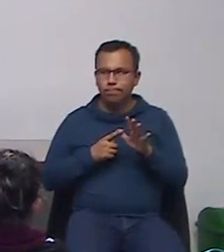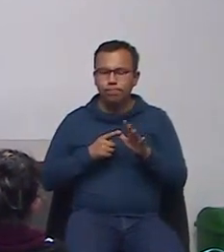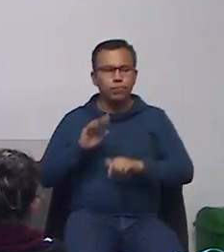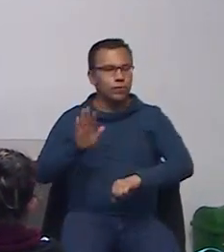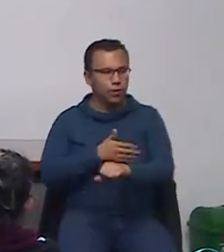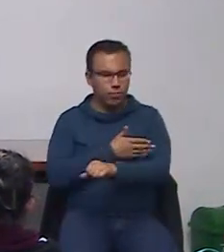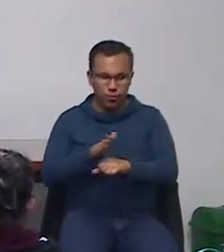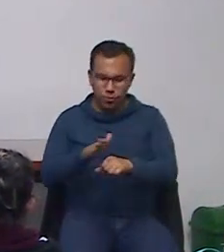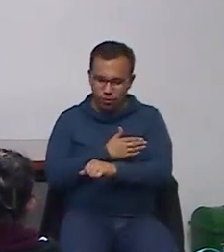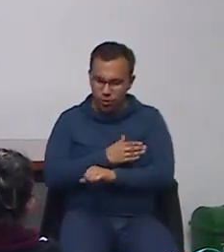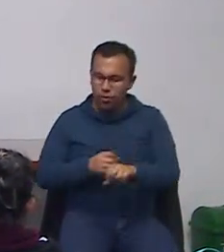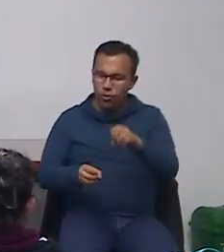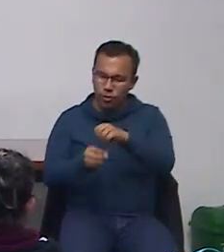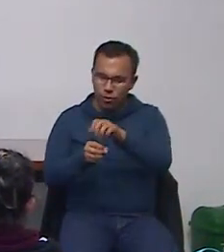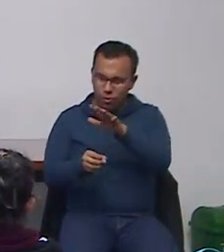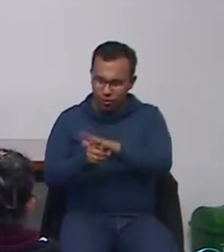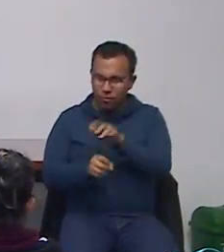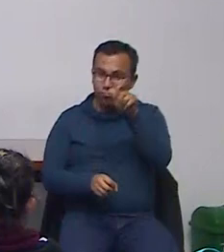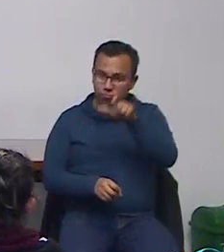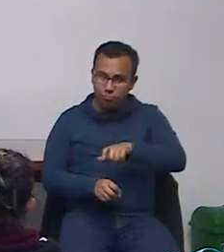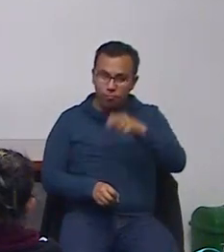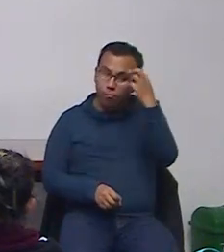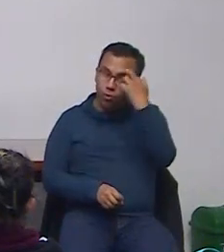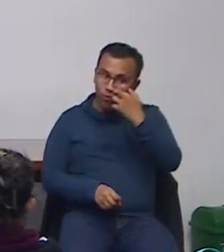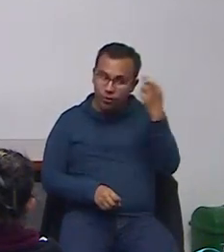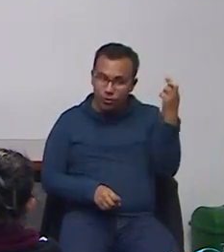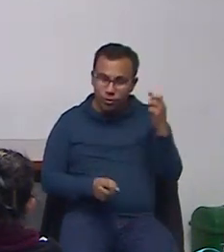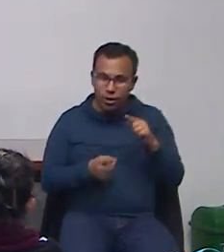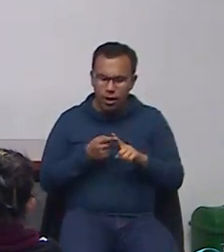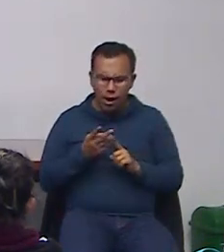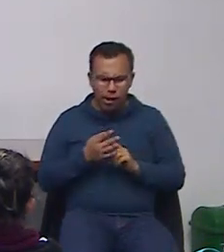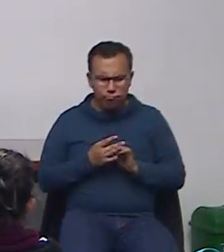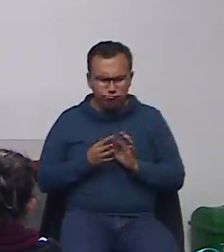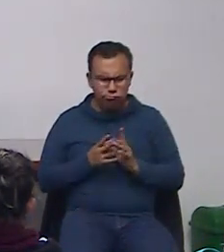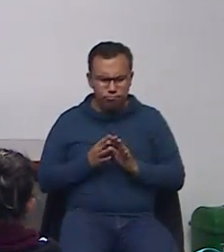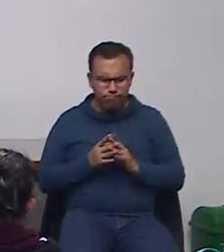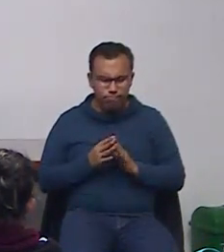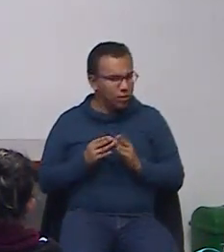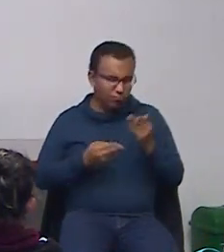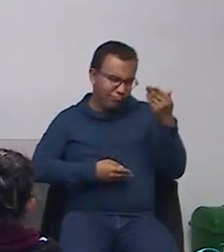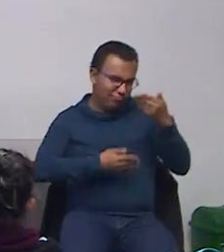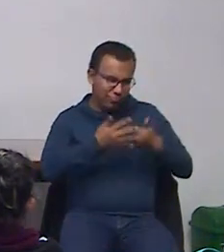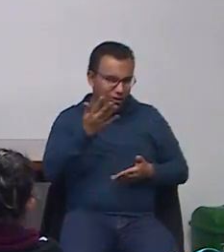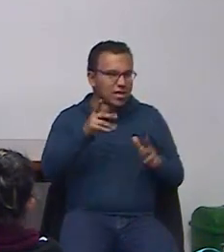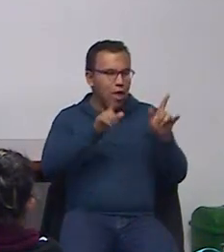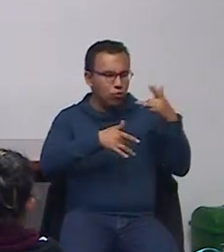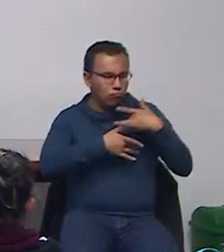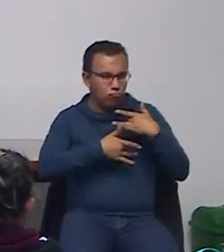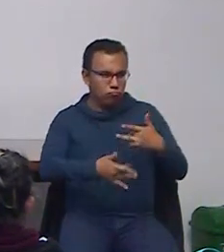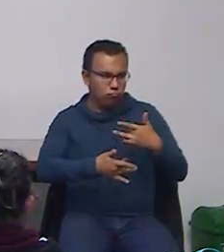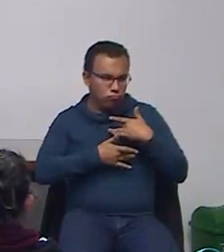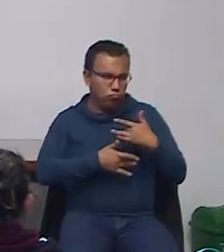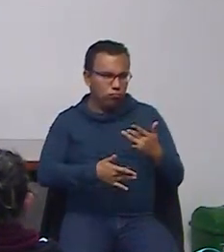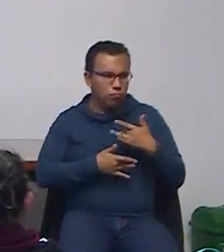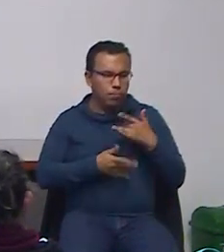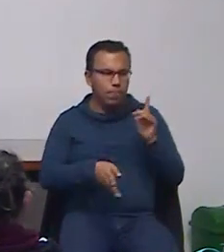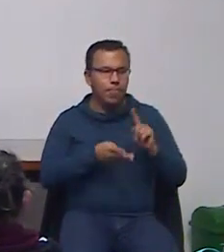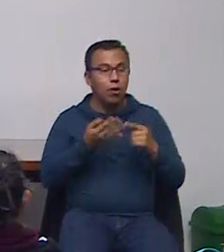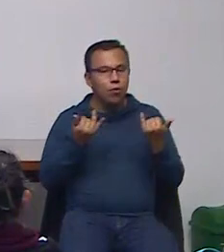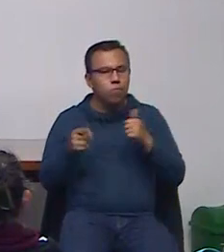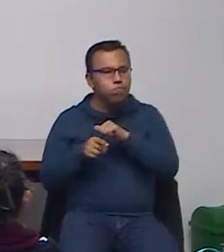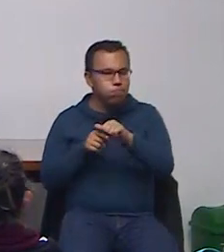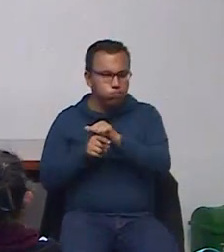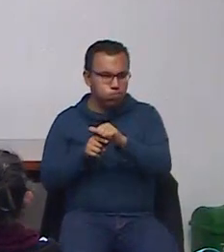de la de la distrital acompañándonos Eh bueno y voluntarios Y tenemos ahoritica dos